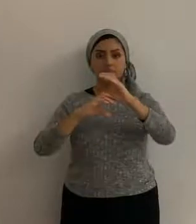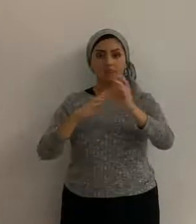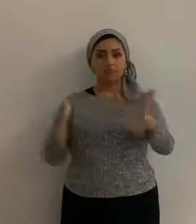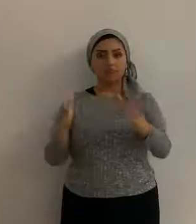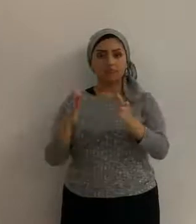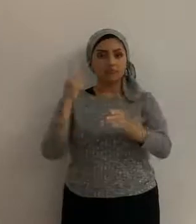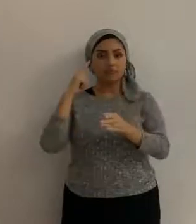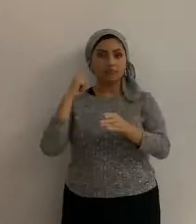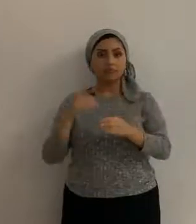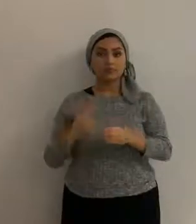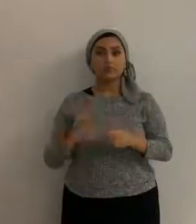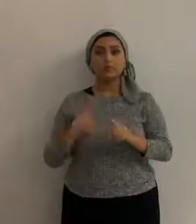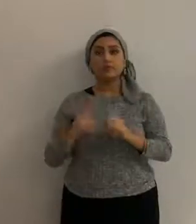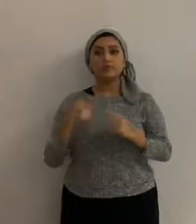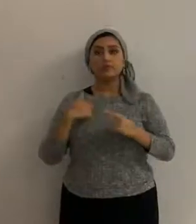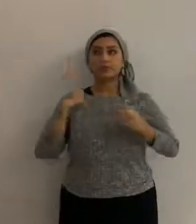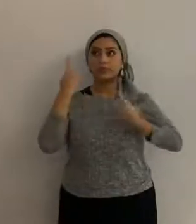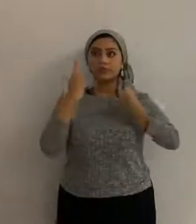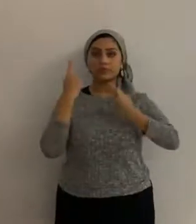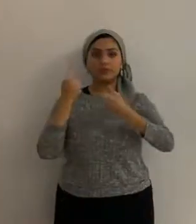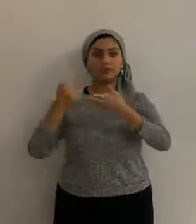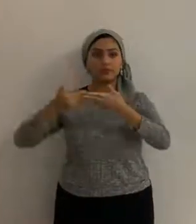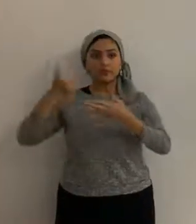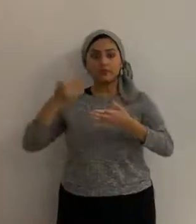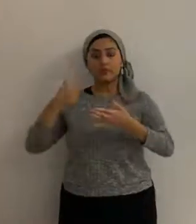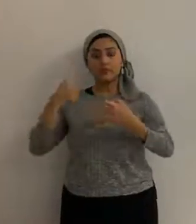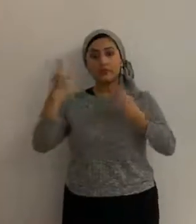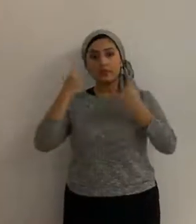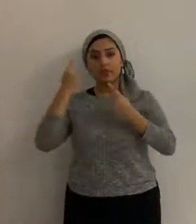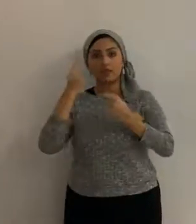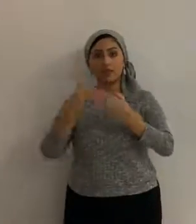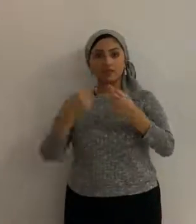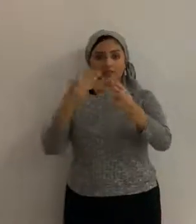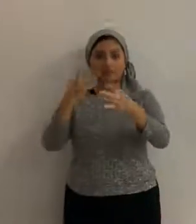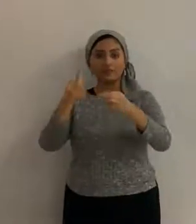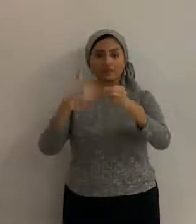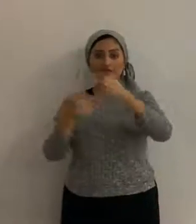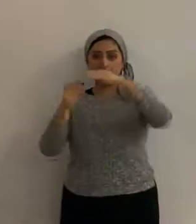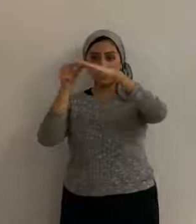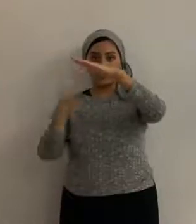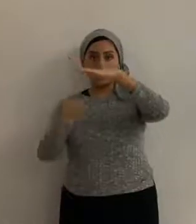embargo, considerando lo anterior, lo que ya les platiqué de los pilotes en toda esta sección,